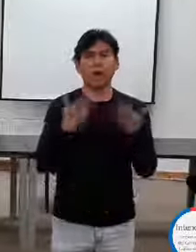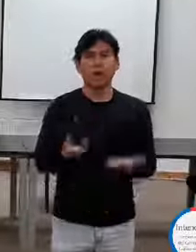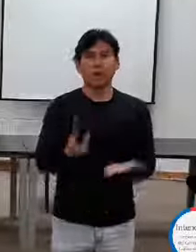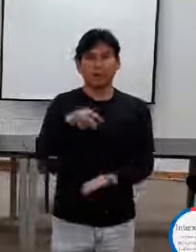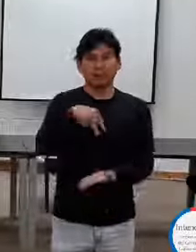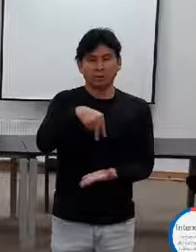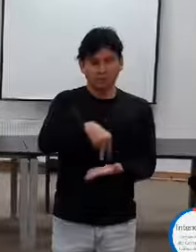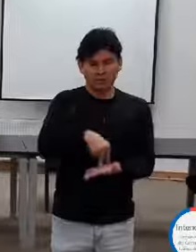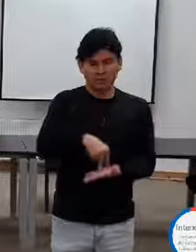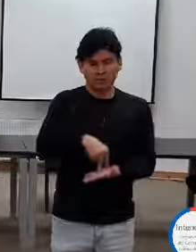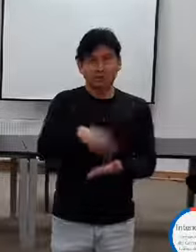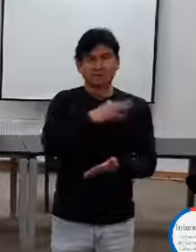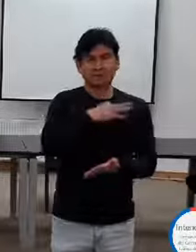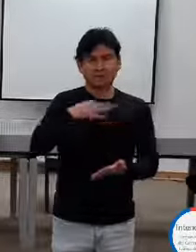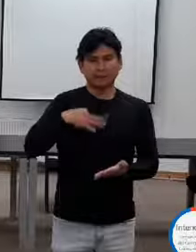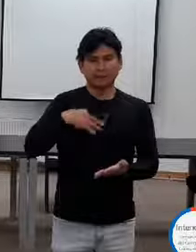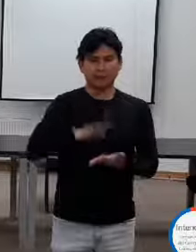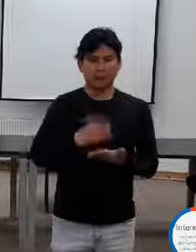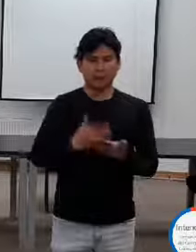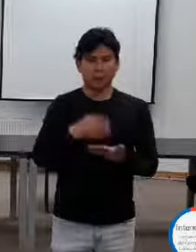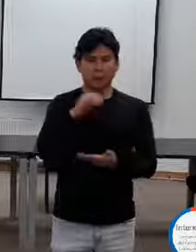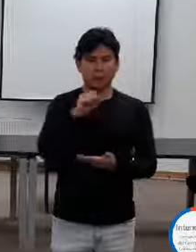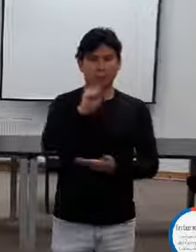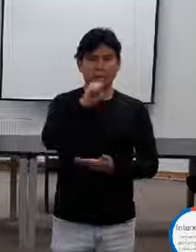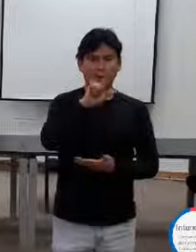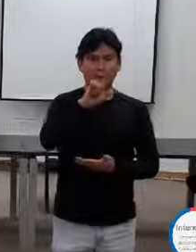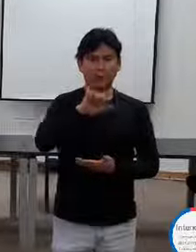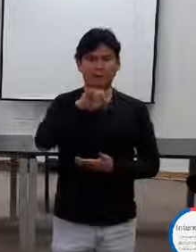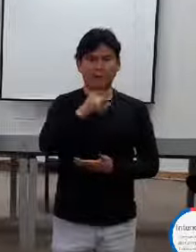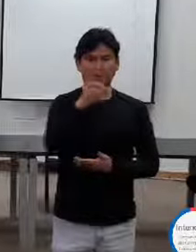con ustedes a la Seremia de Salud, Alejandra Valdebeniz.